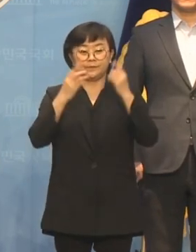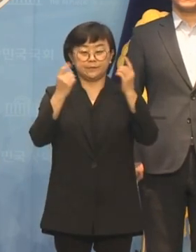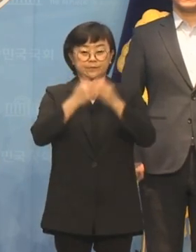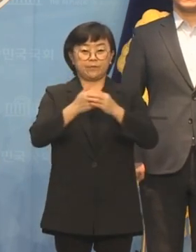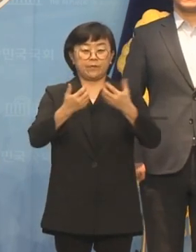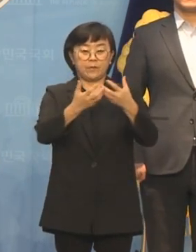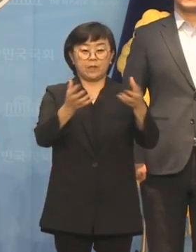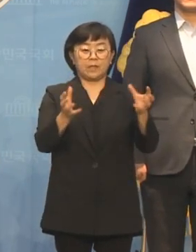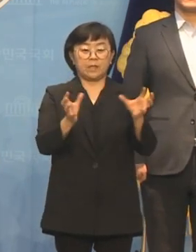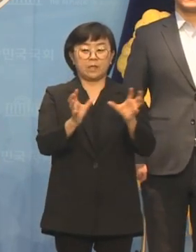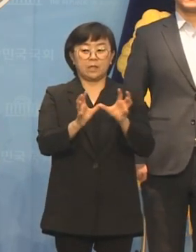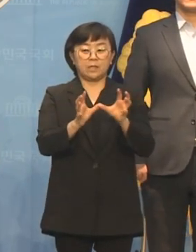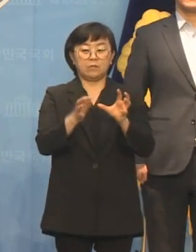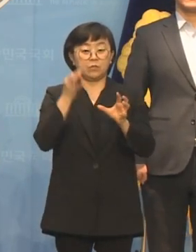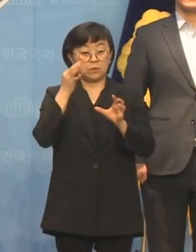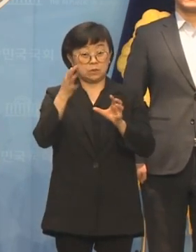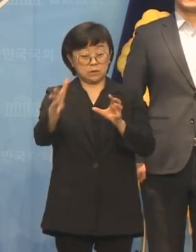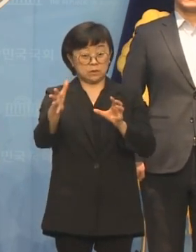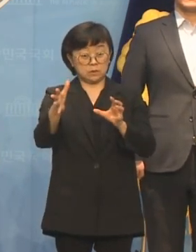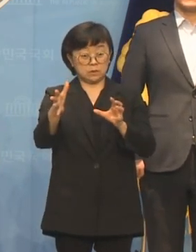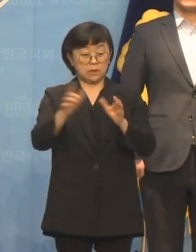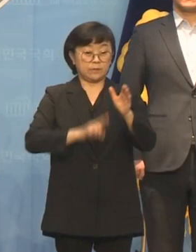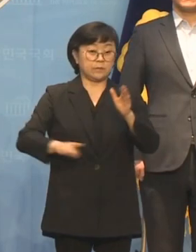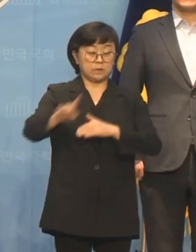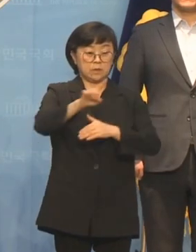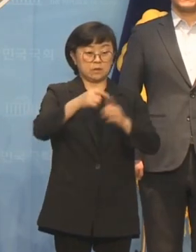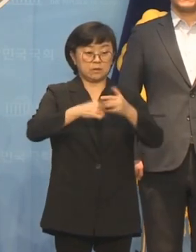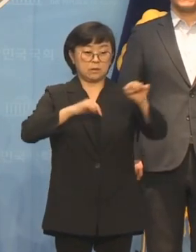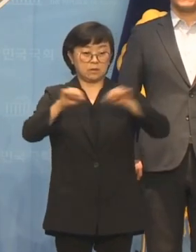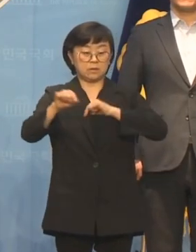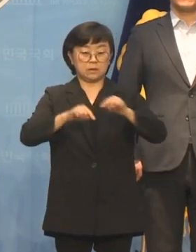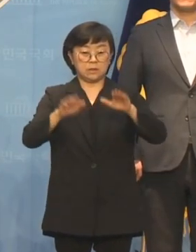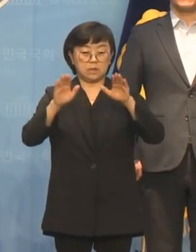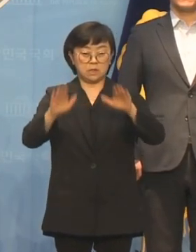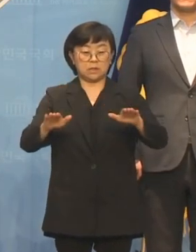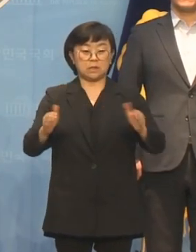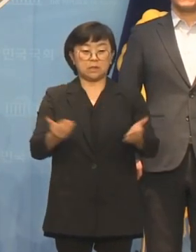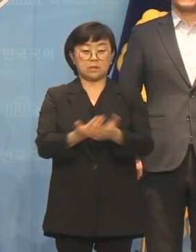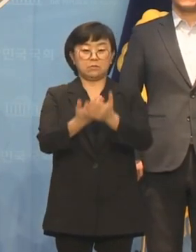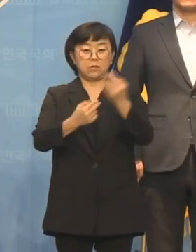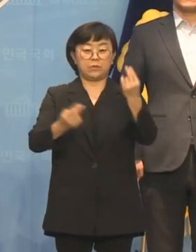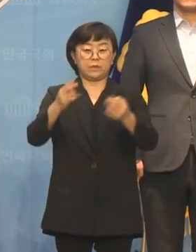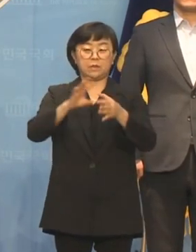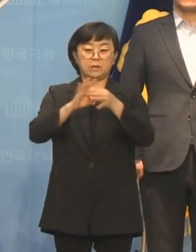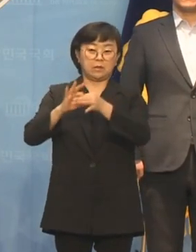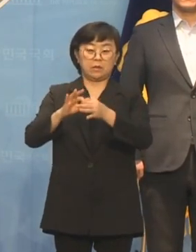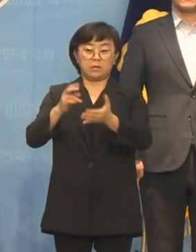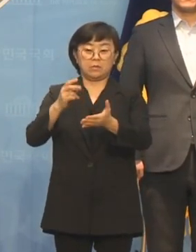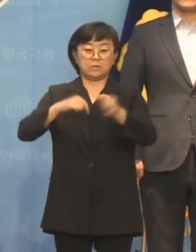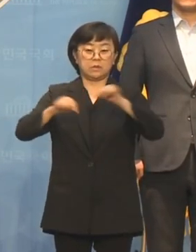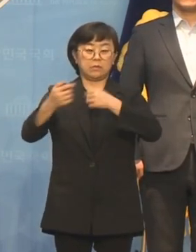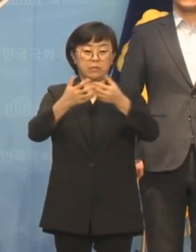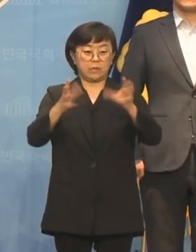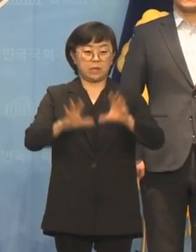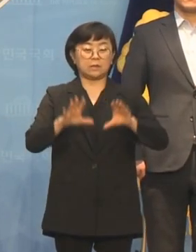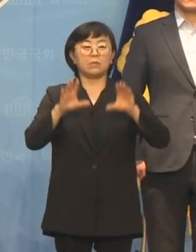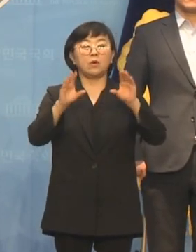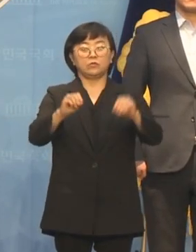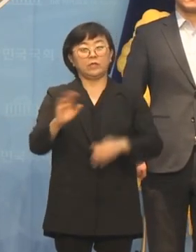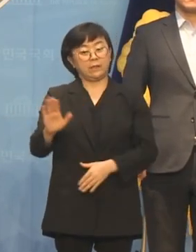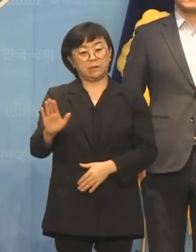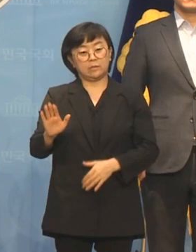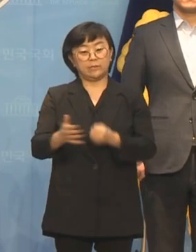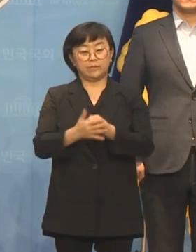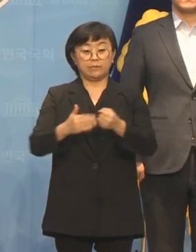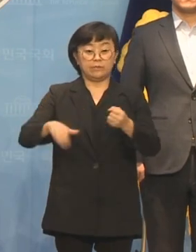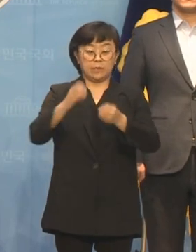개혁신당이 보여줄 견인의 정치는 이번 범진보 비례연합정당 제안에서 머무르지 않을 것입니다.